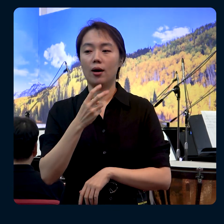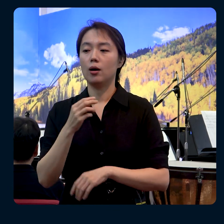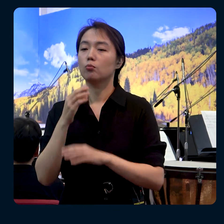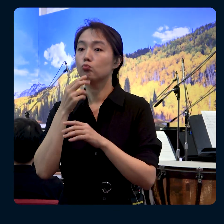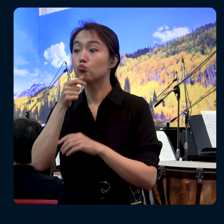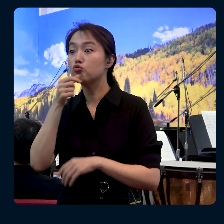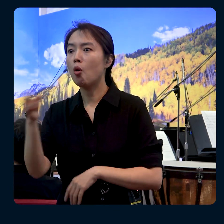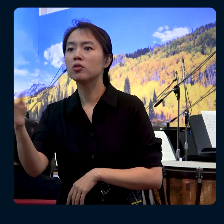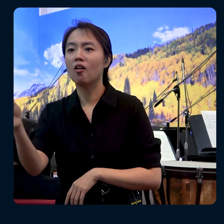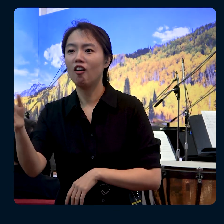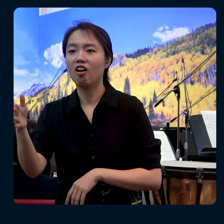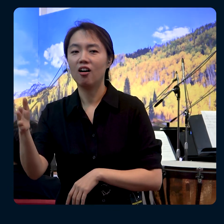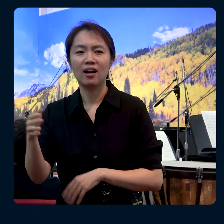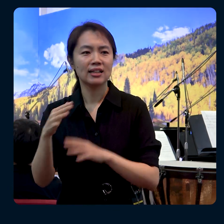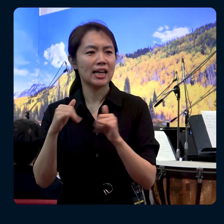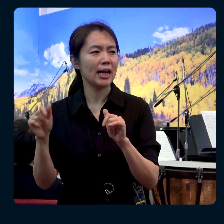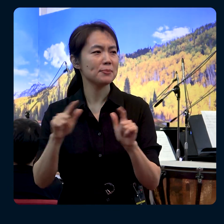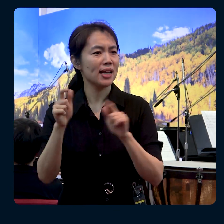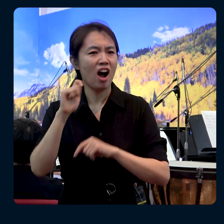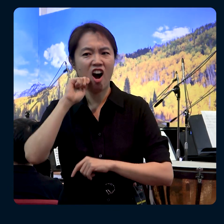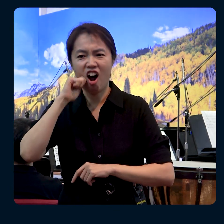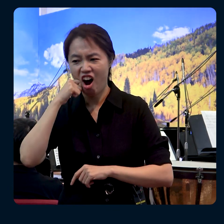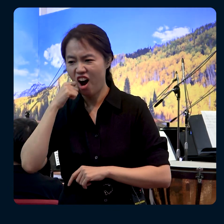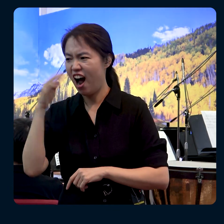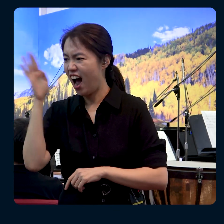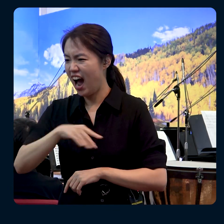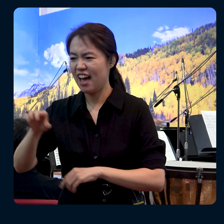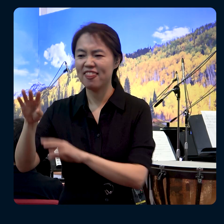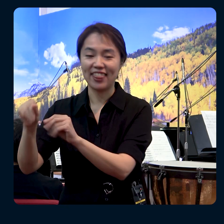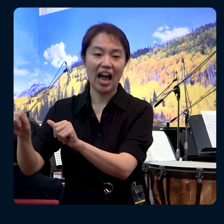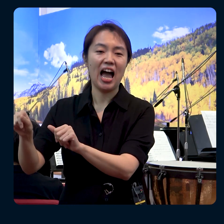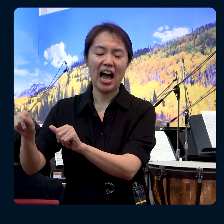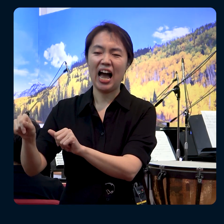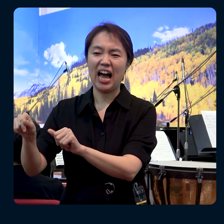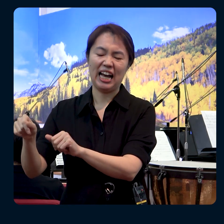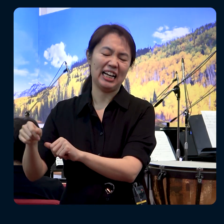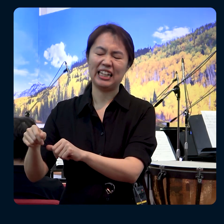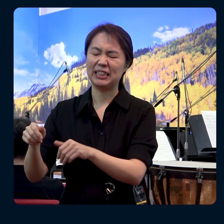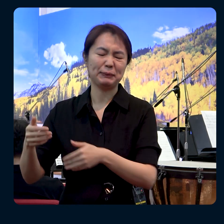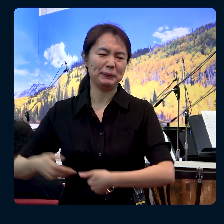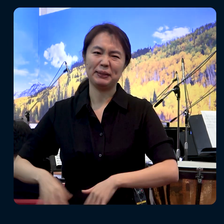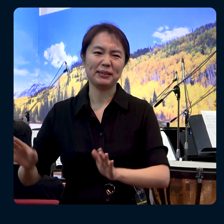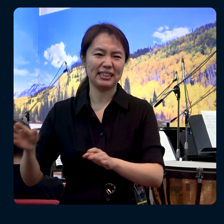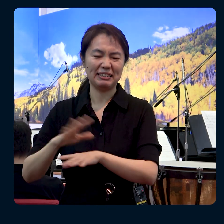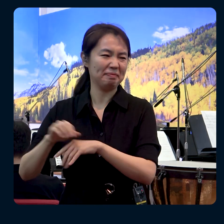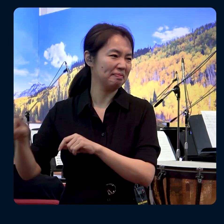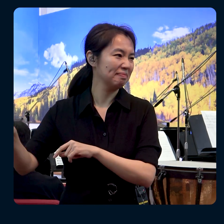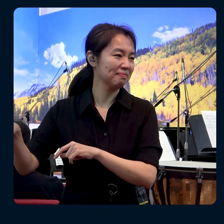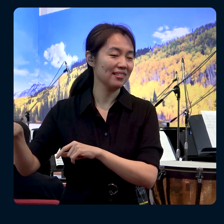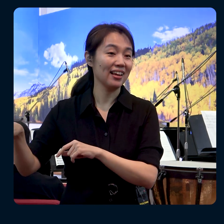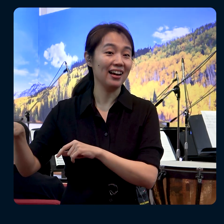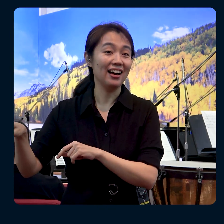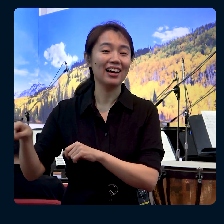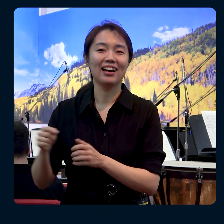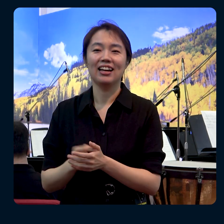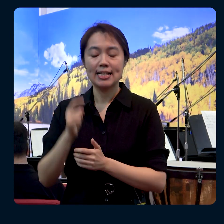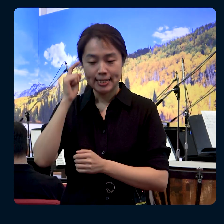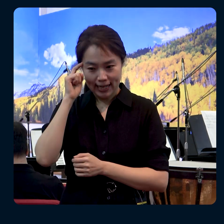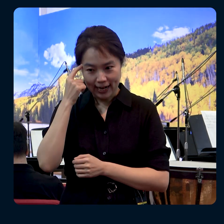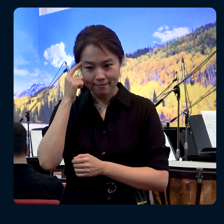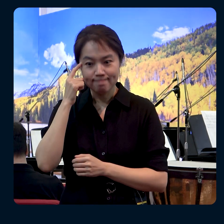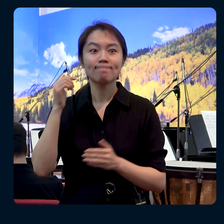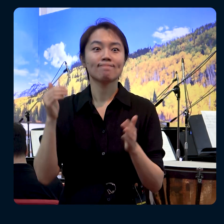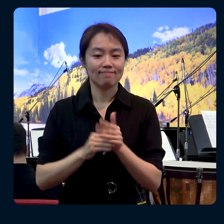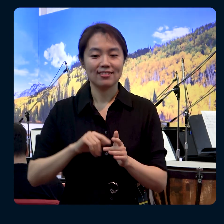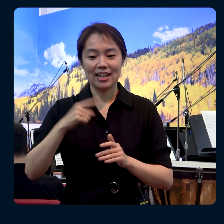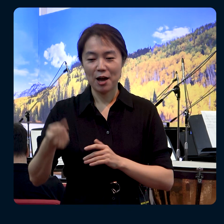없고 사람이 살기에 너무 척박하다는 것을 알고는 여긴 사람 살 수 없어, 쓸모없는 땅이야 라고 판단한 다음에